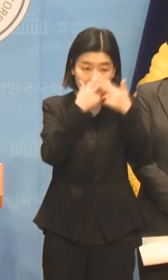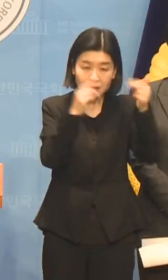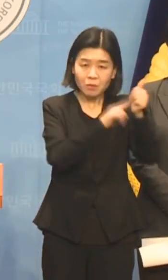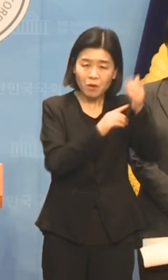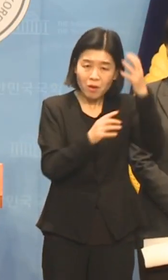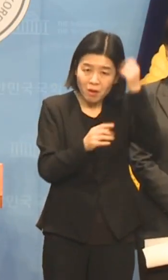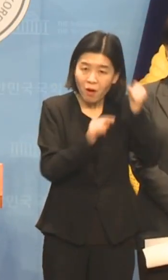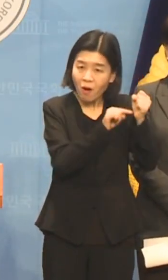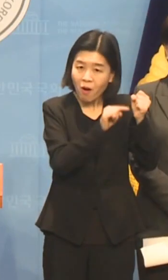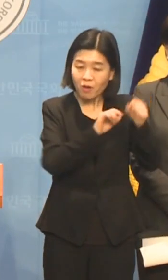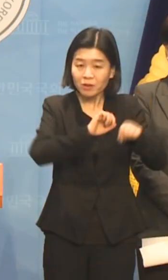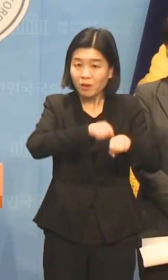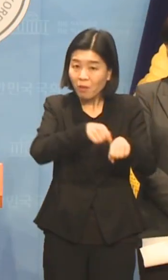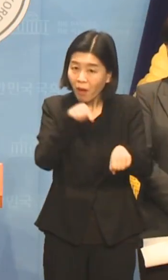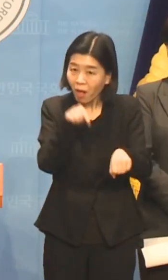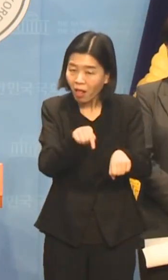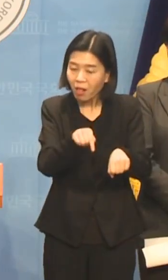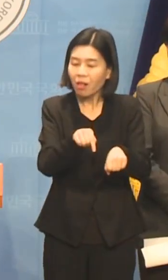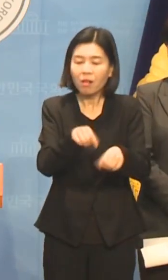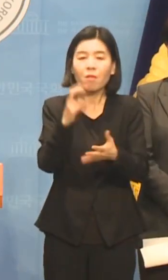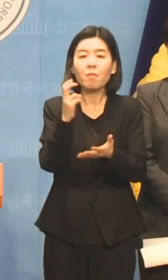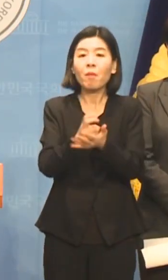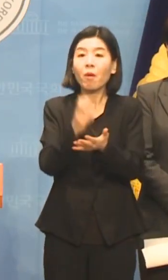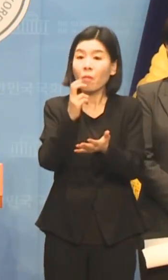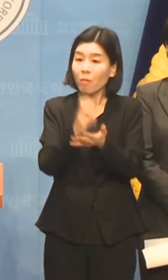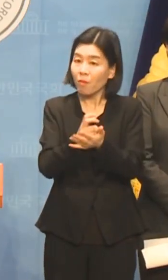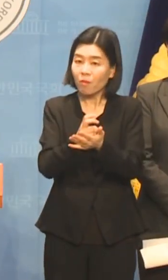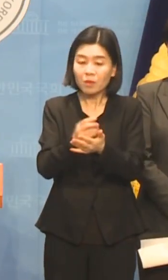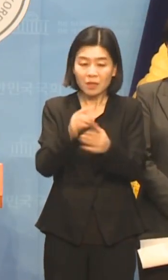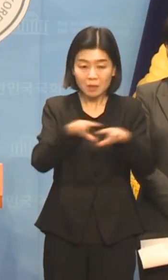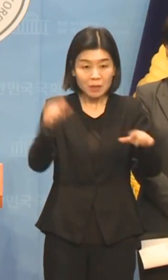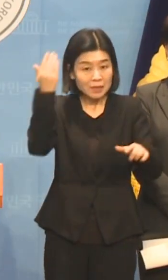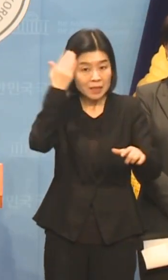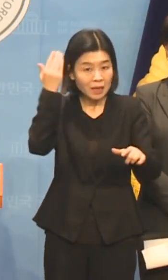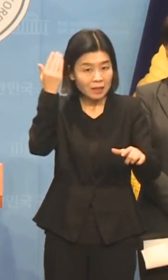법적으로나 상식적으로나 납득하기 어렵습니다.